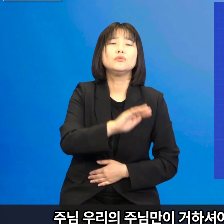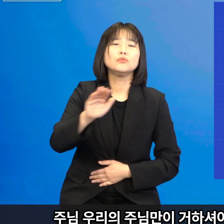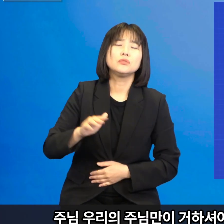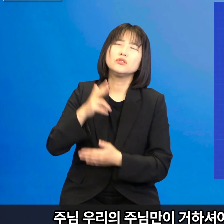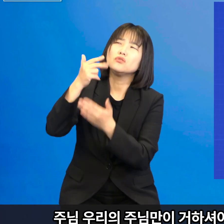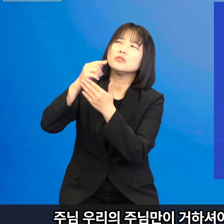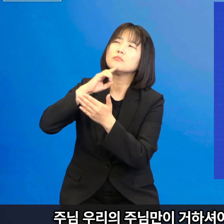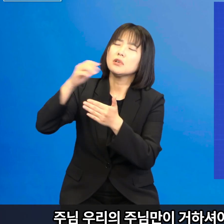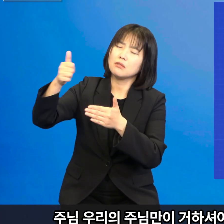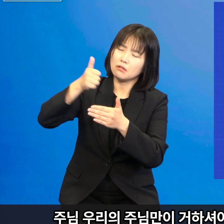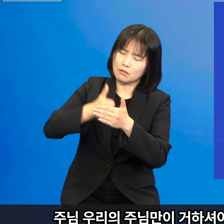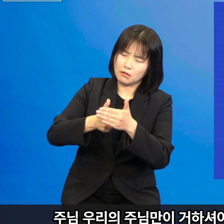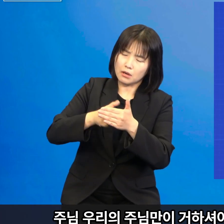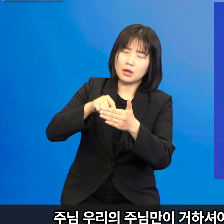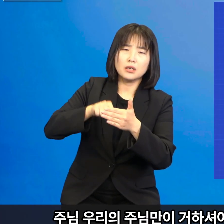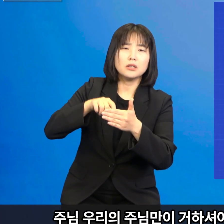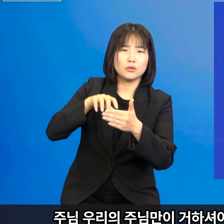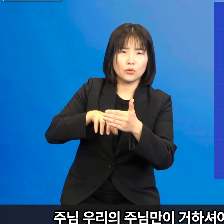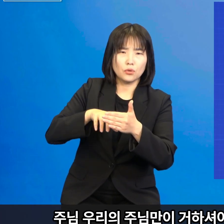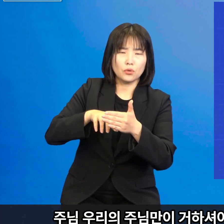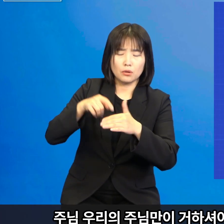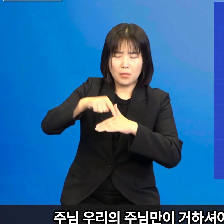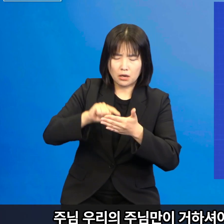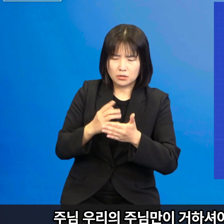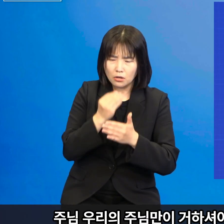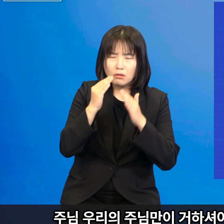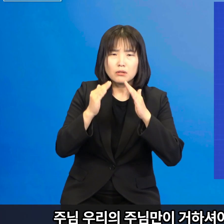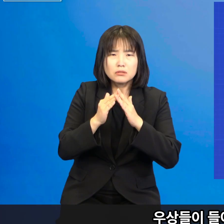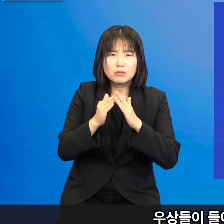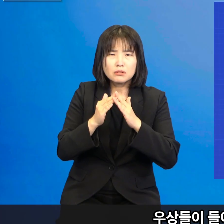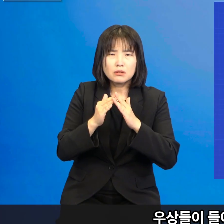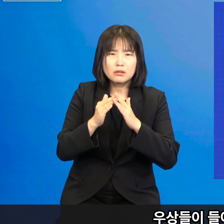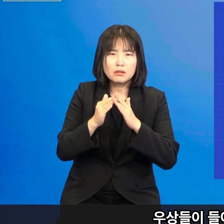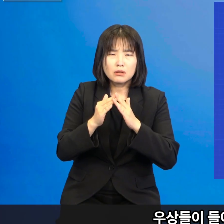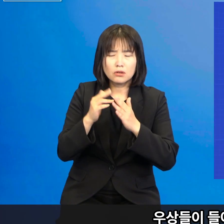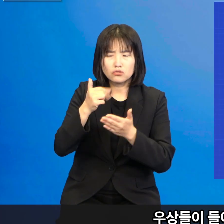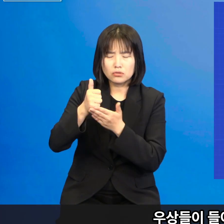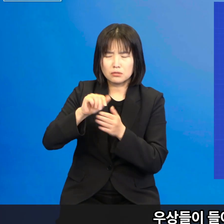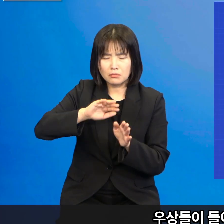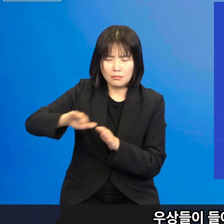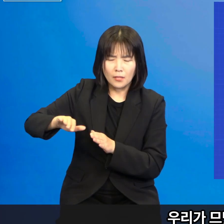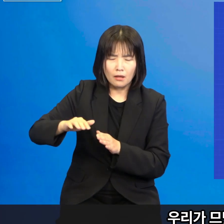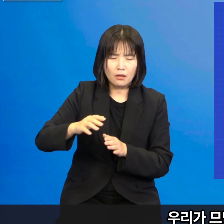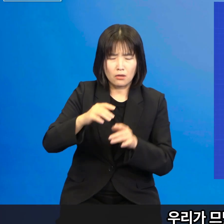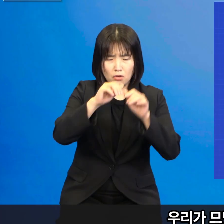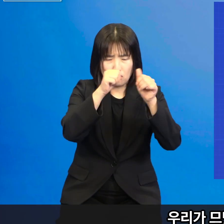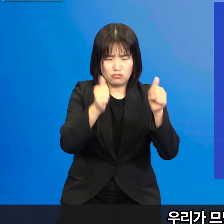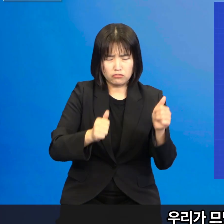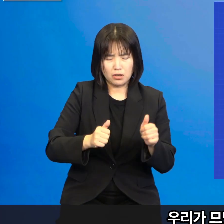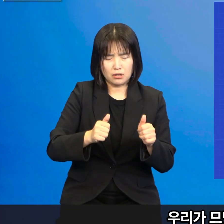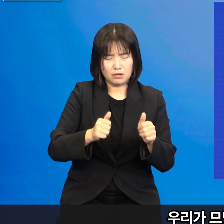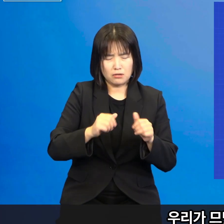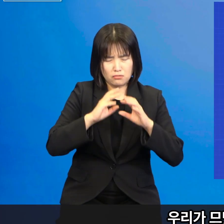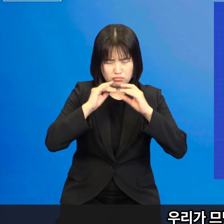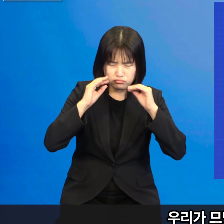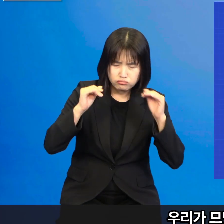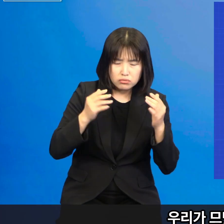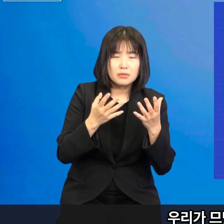주님만이 거하셔야 될 우리 마음의 성전에 어느덧 이것저것 우상들이 들어와 있습니다. 우리가 무놨습니다.